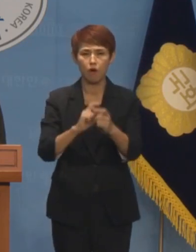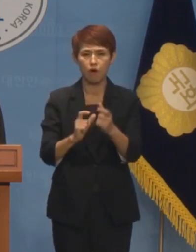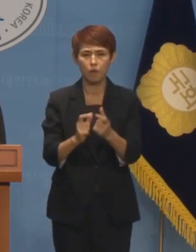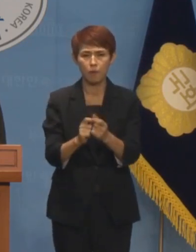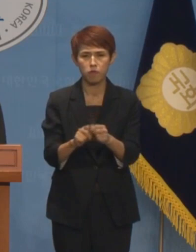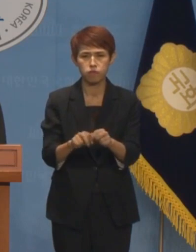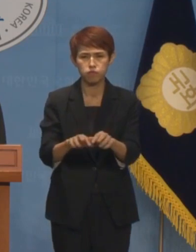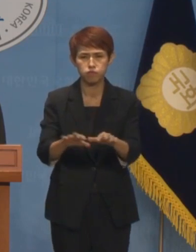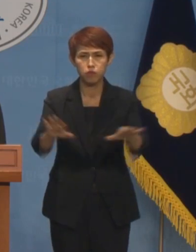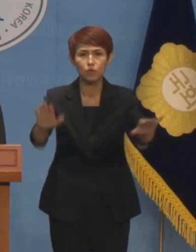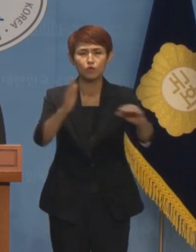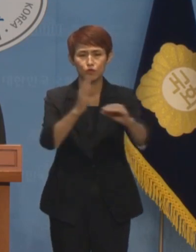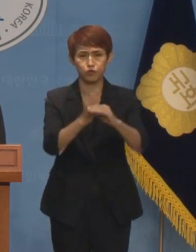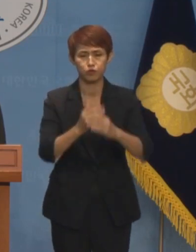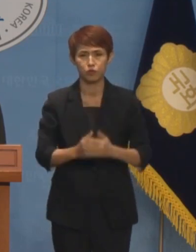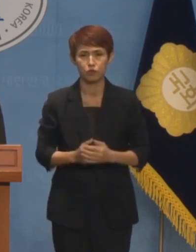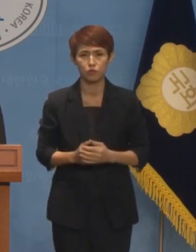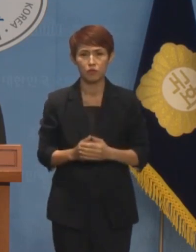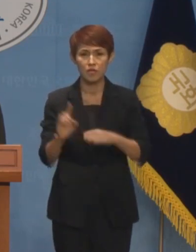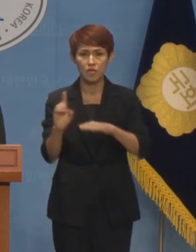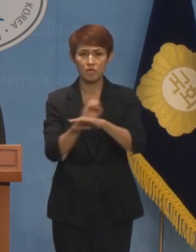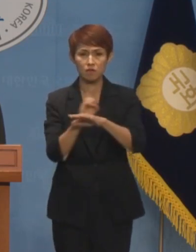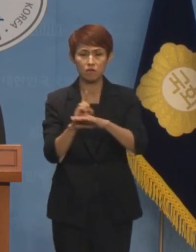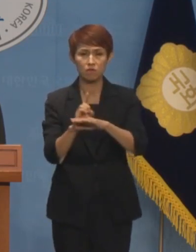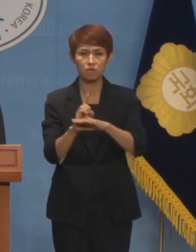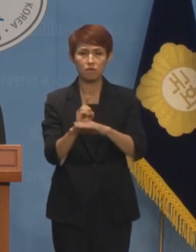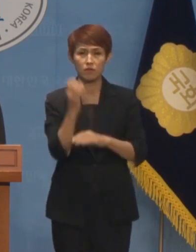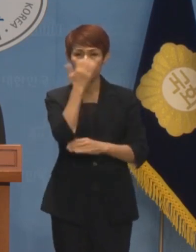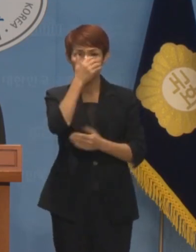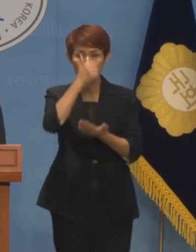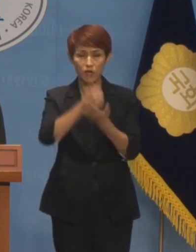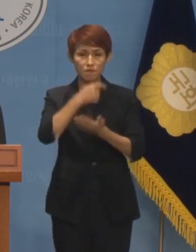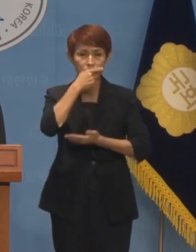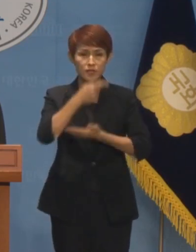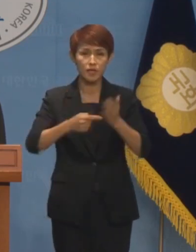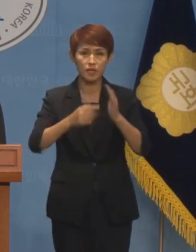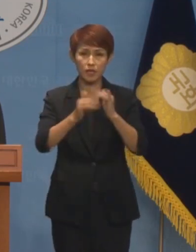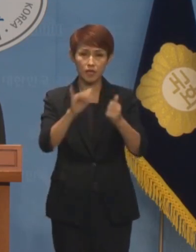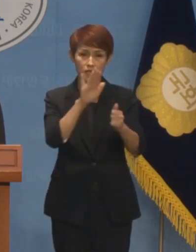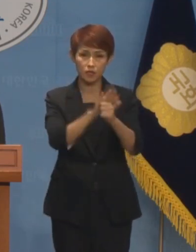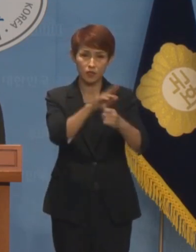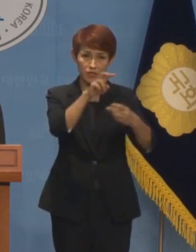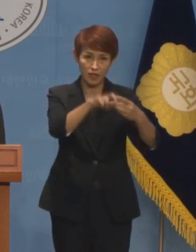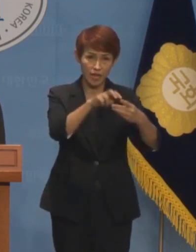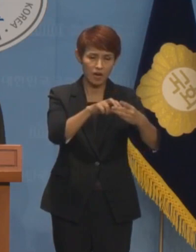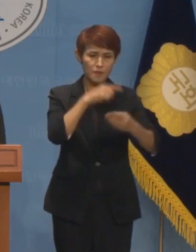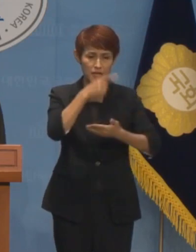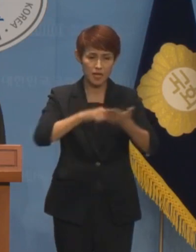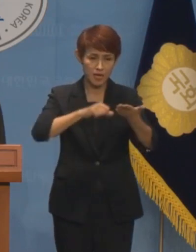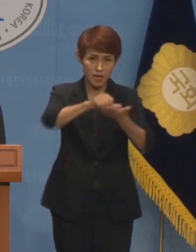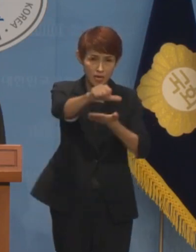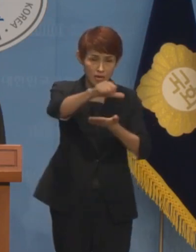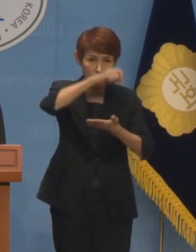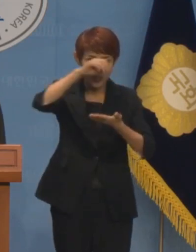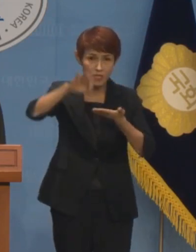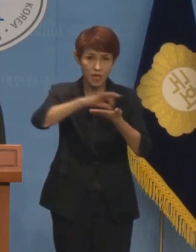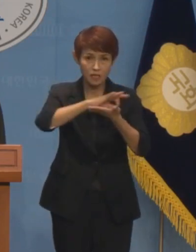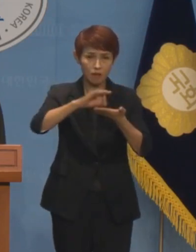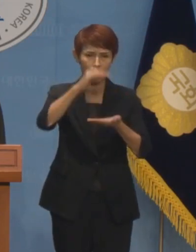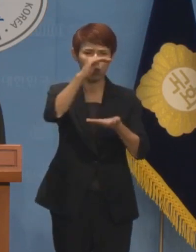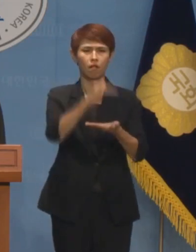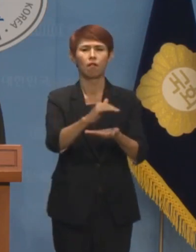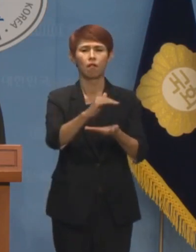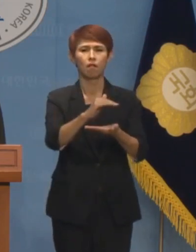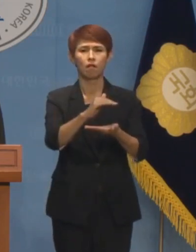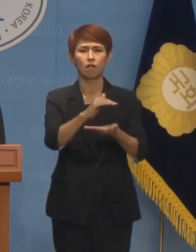와중에 디지털 성범죄 피해자 지원센터의 피해 삭제 지원 예산은 오히려